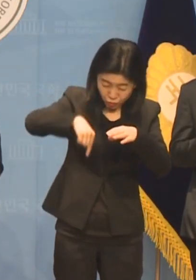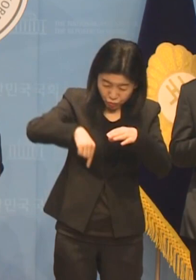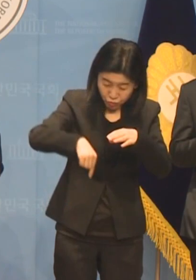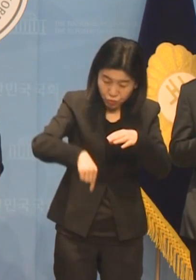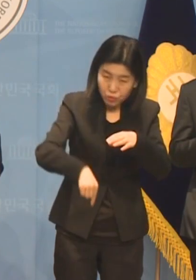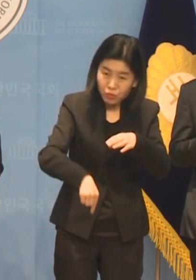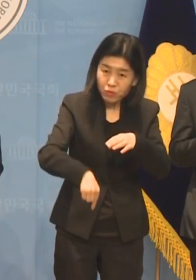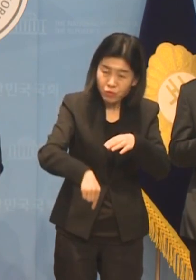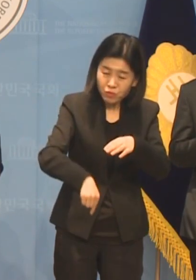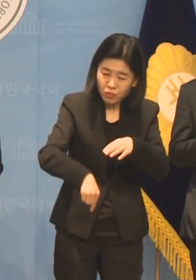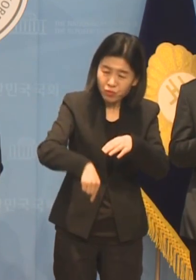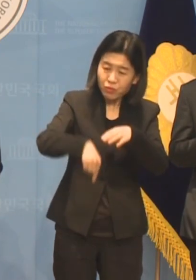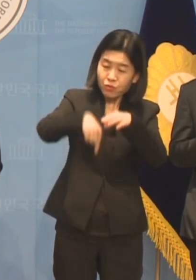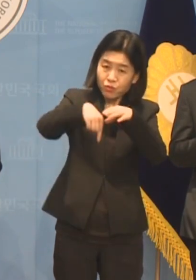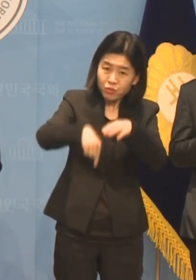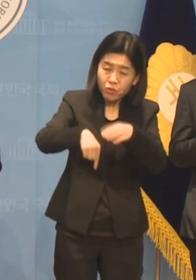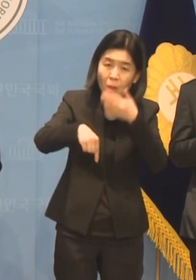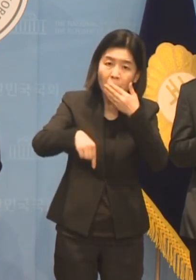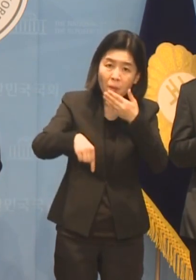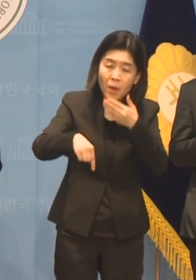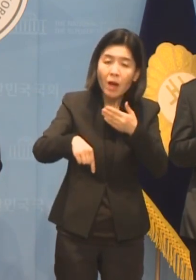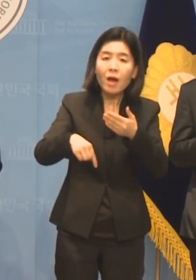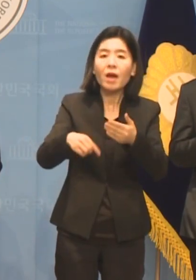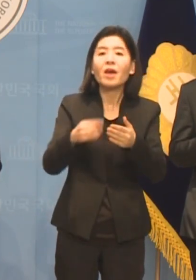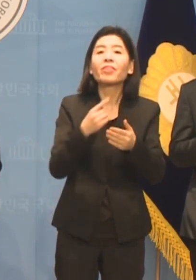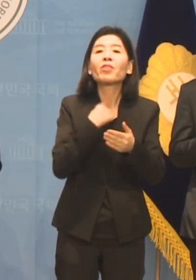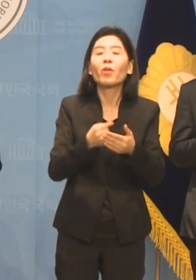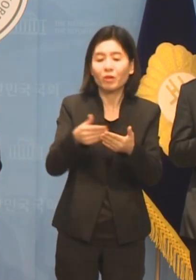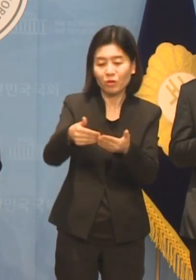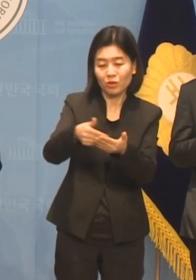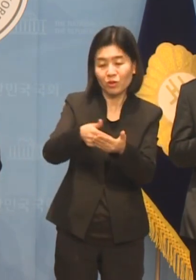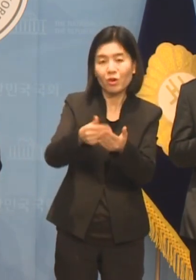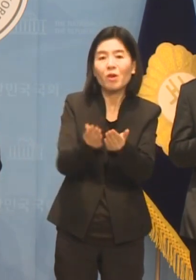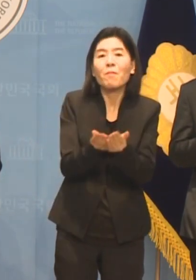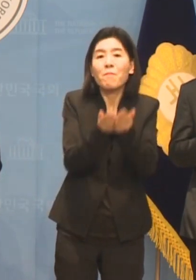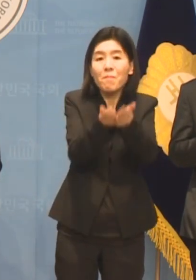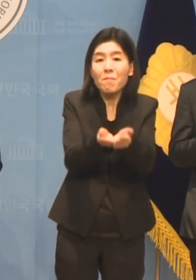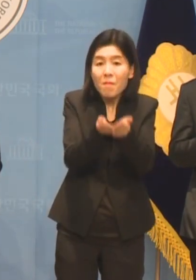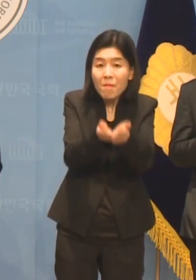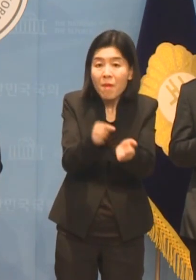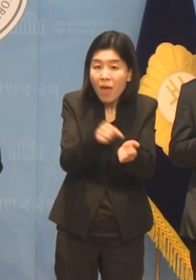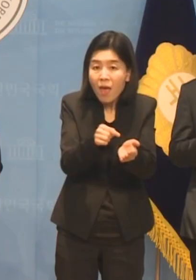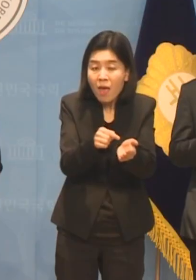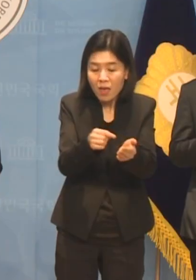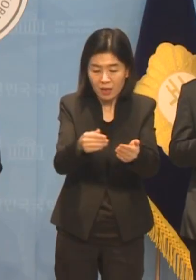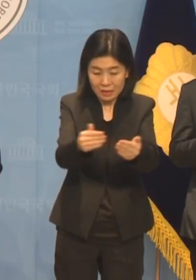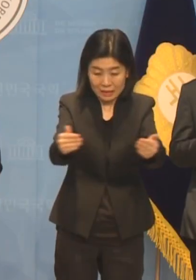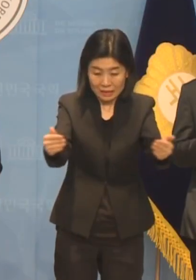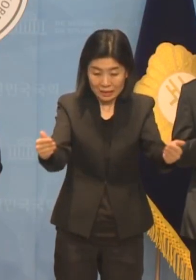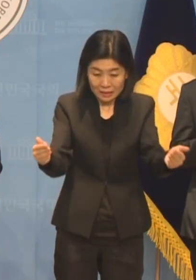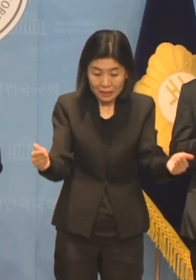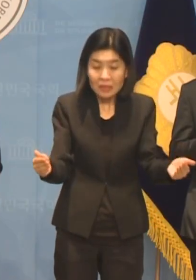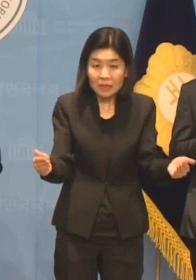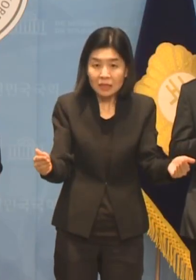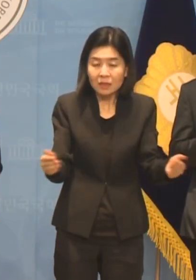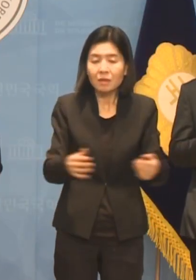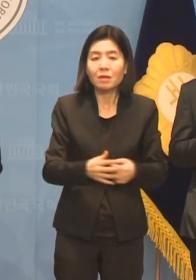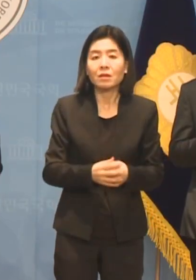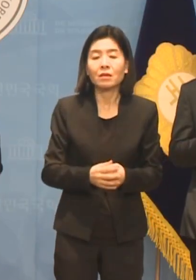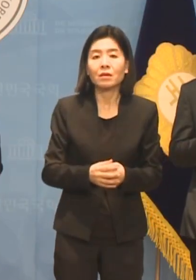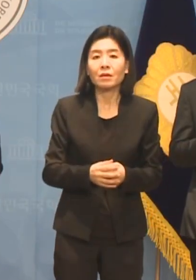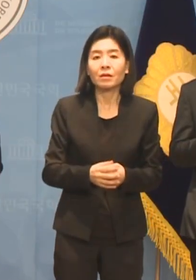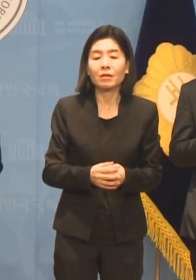석유 시추선의 중고선을 갖다가 이 시설물을 막았는데